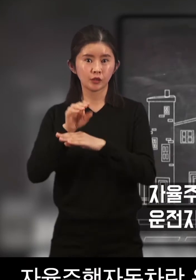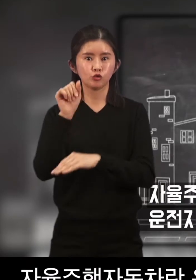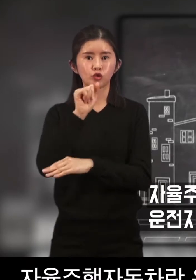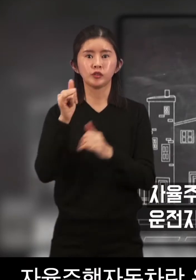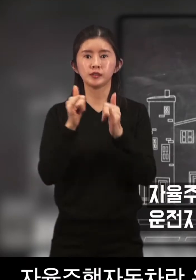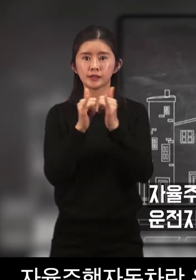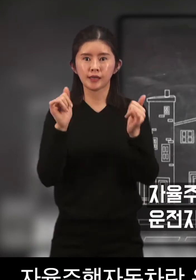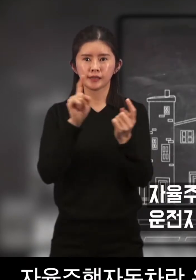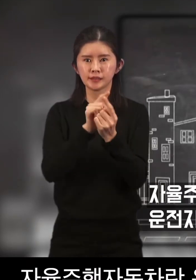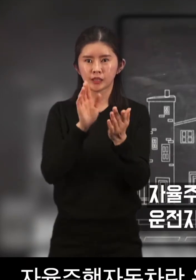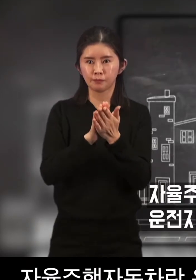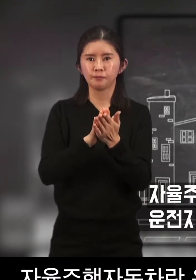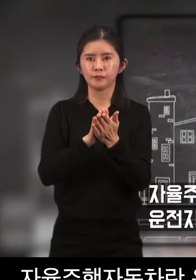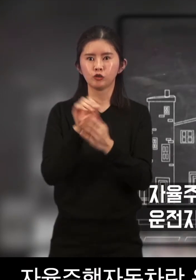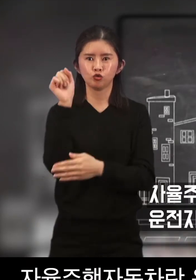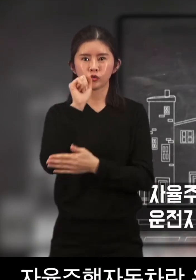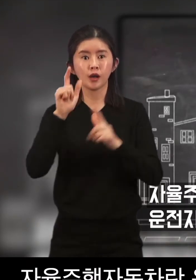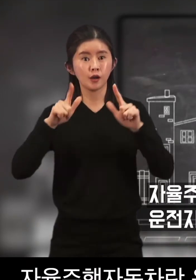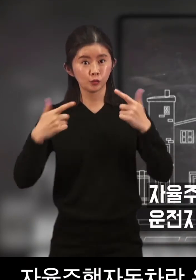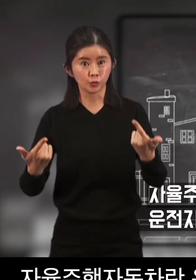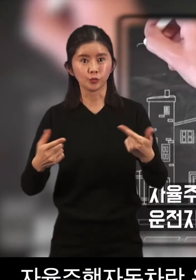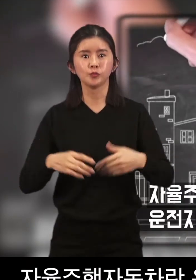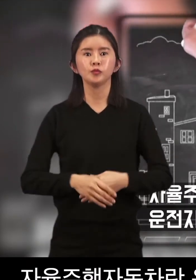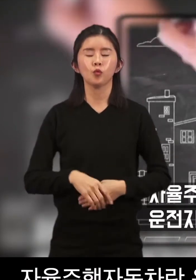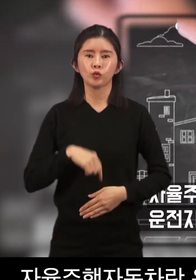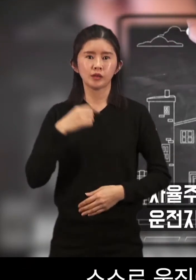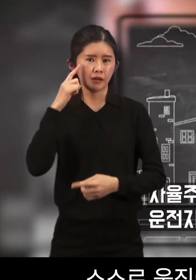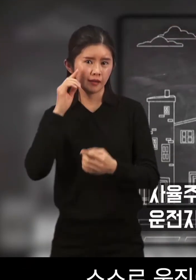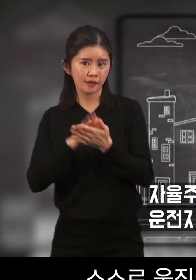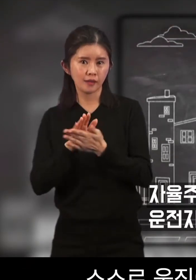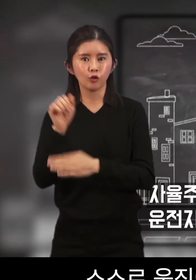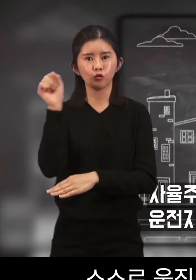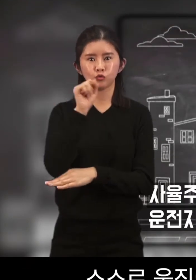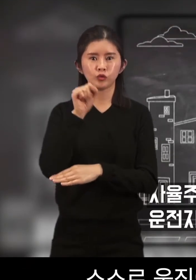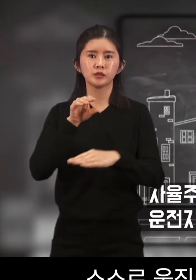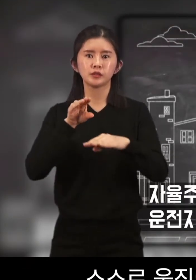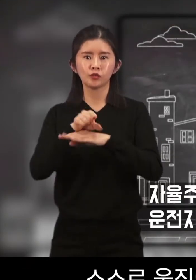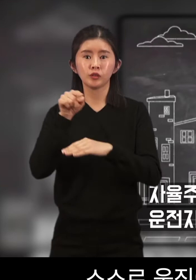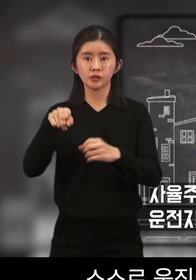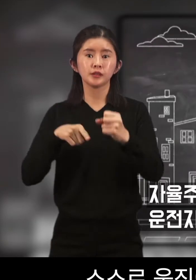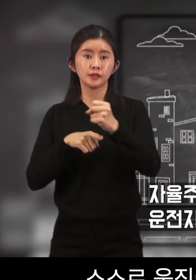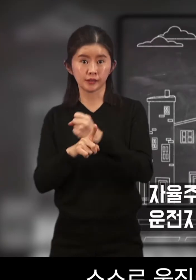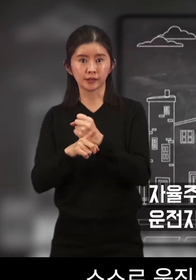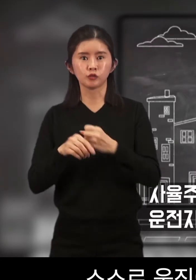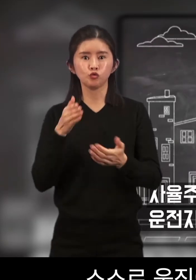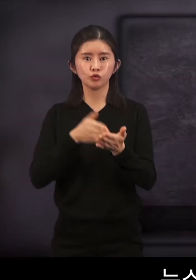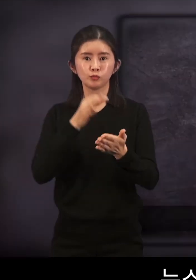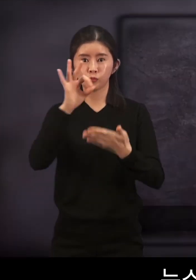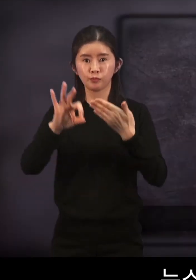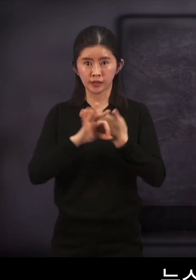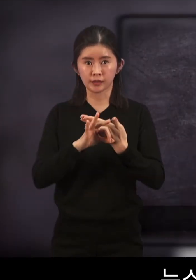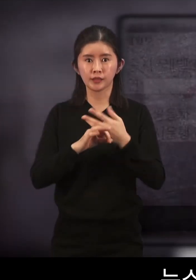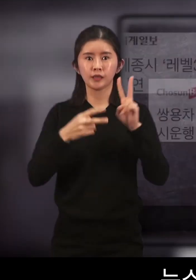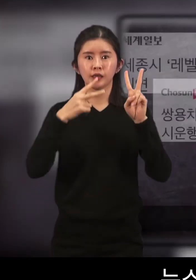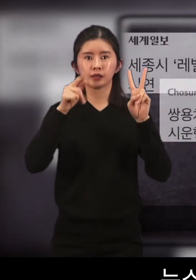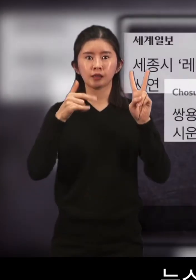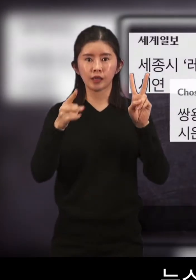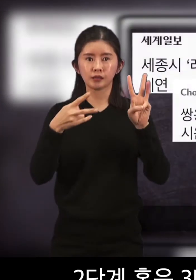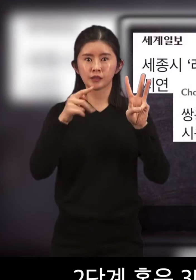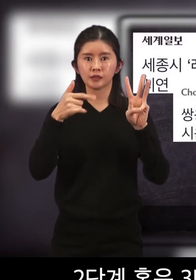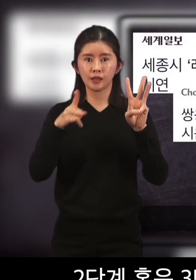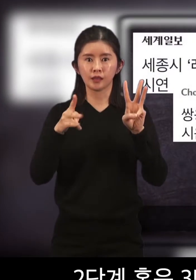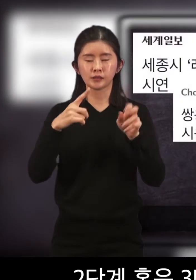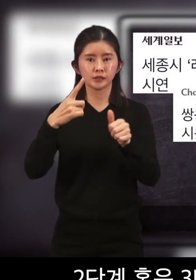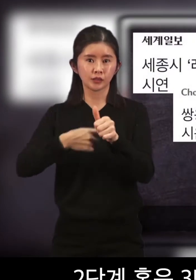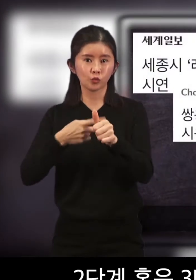자율주행 자동차란 운전자가 차량을 조작하지 않아도 스스로 움직이는 자동차를 말하는데요. 뉴스를 시청하다 보면